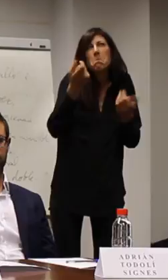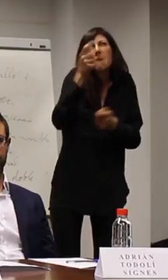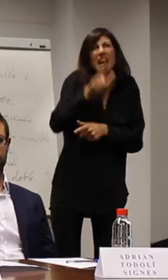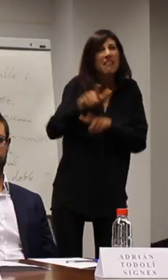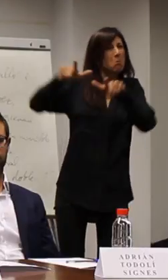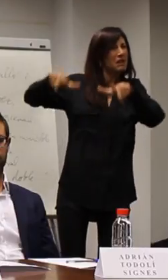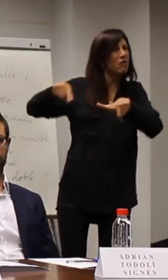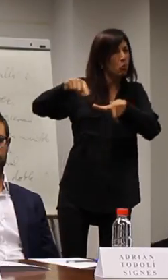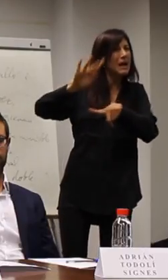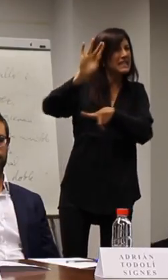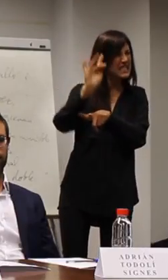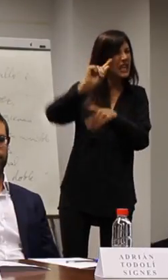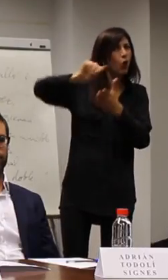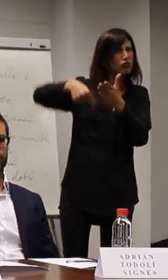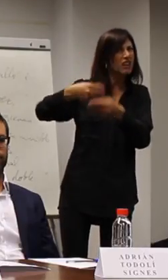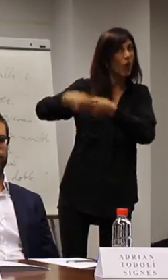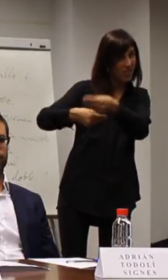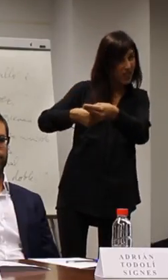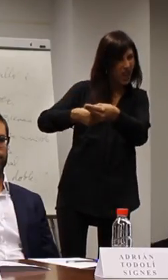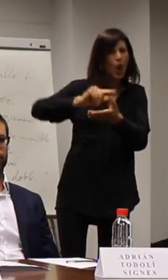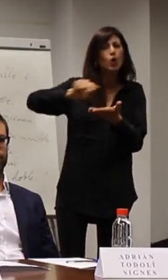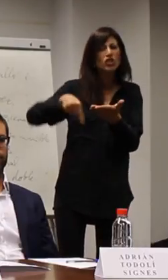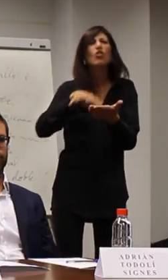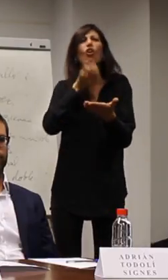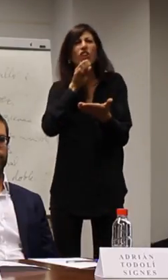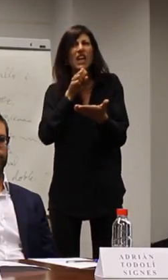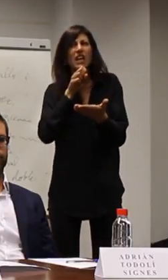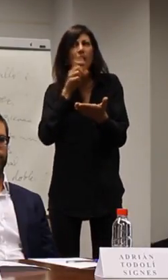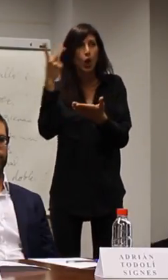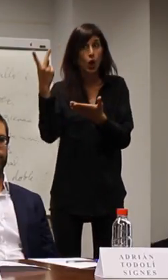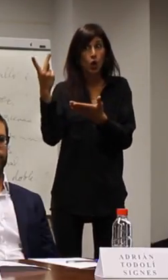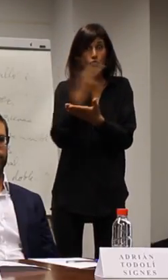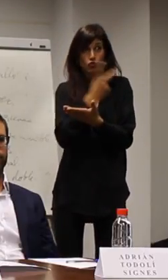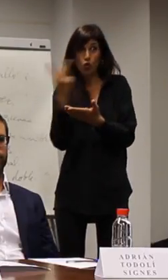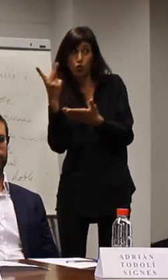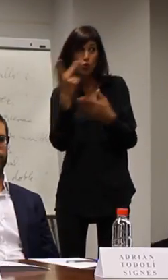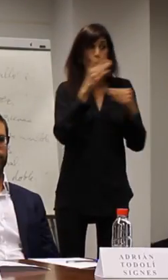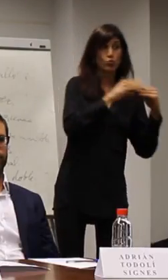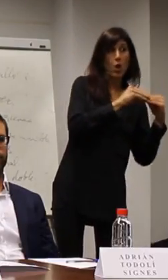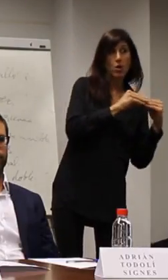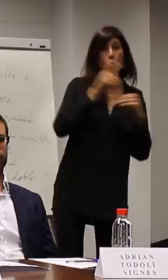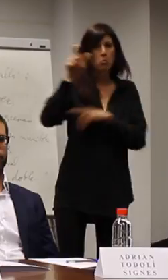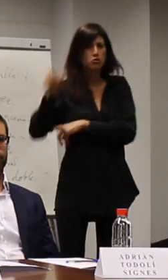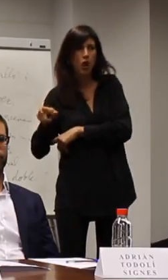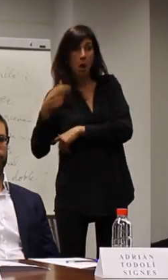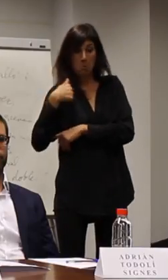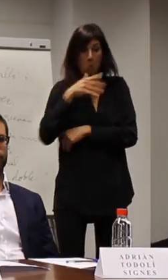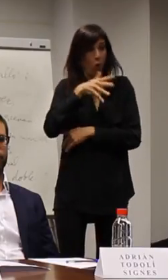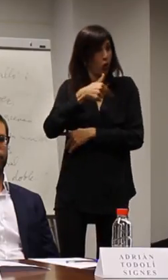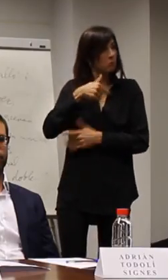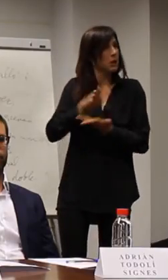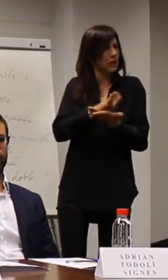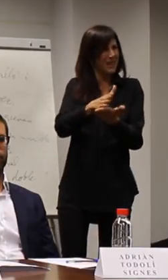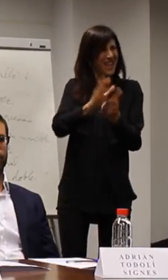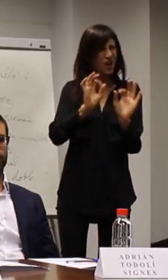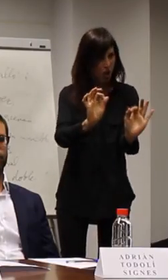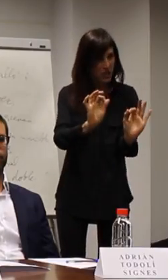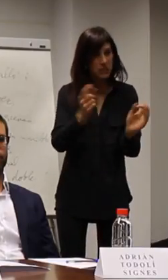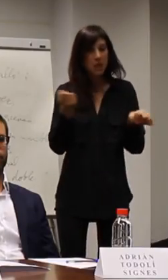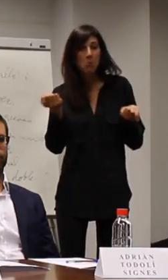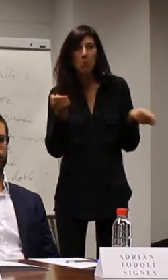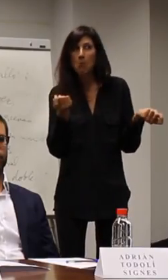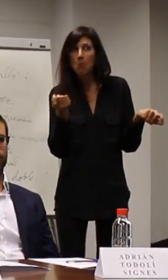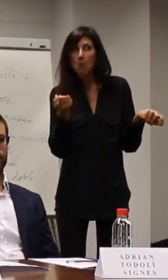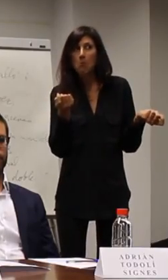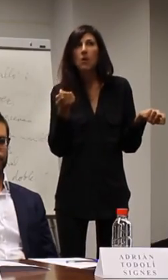lo hace? Con los dos, debería hacer un contrato con los dos. Es un intermediario ahí. Si este trabajador reclama, cree que no es un autónomo